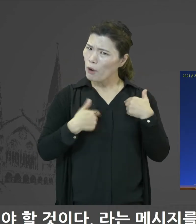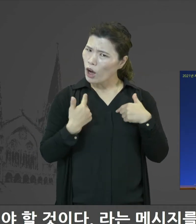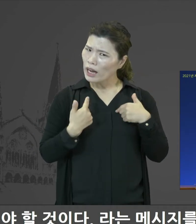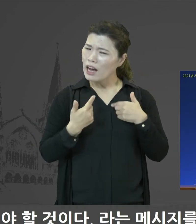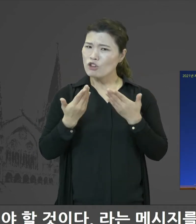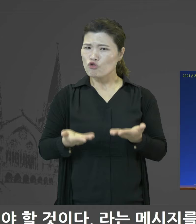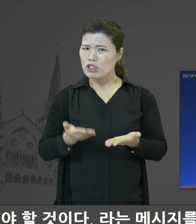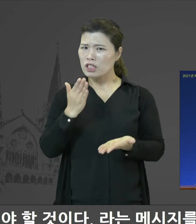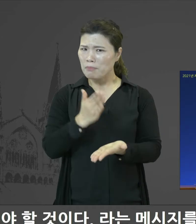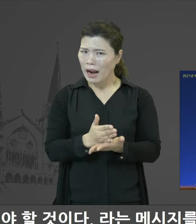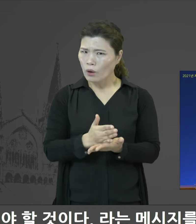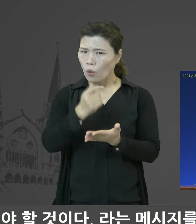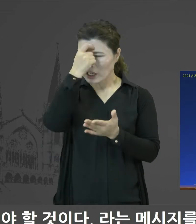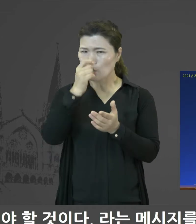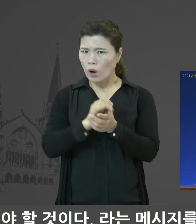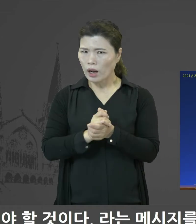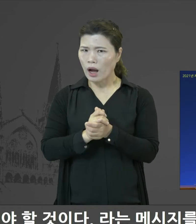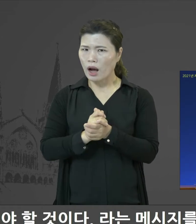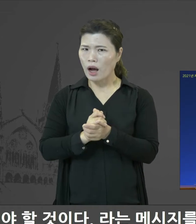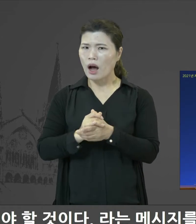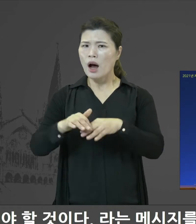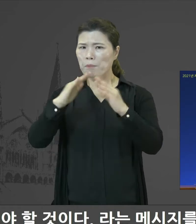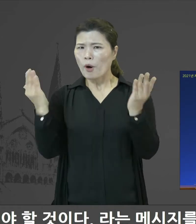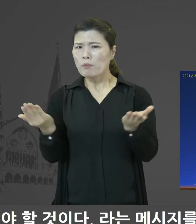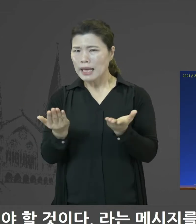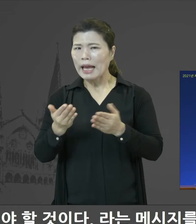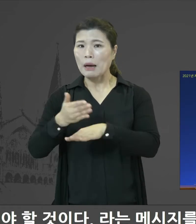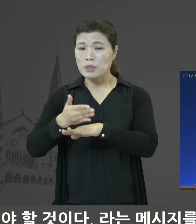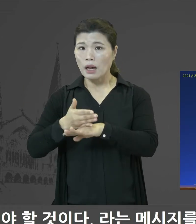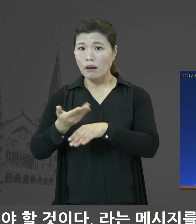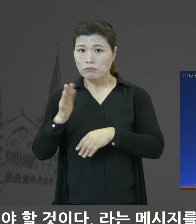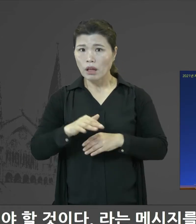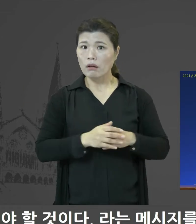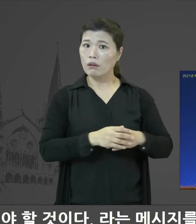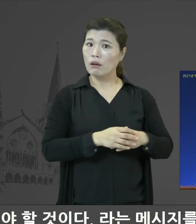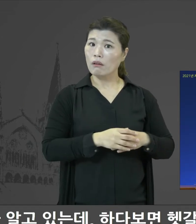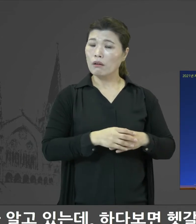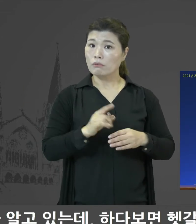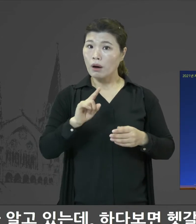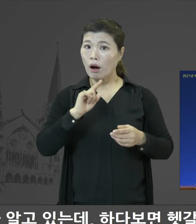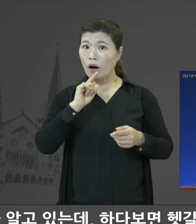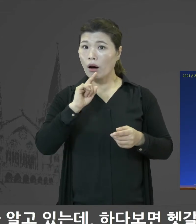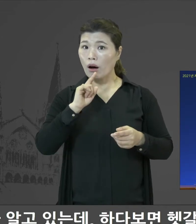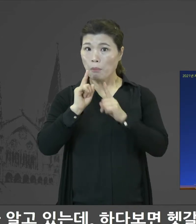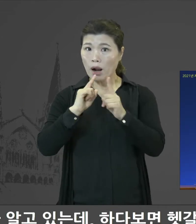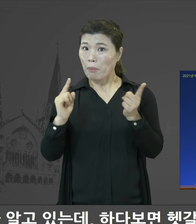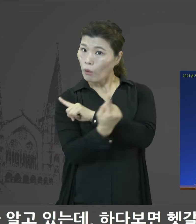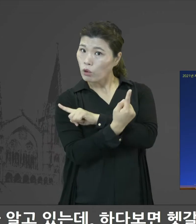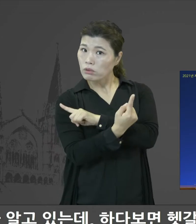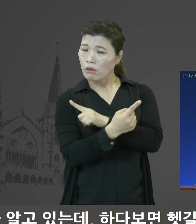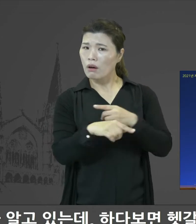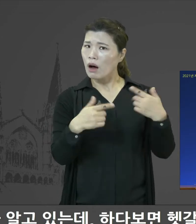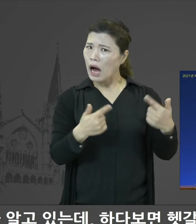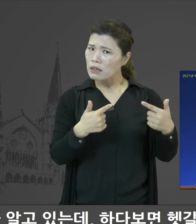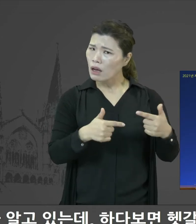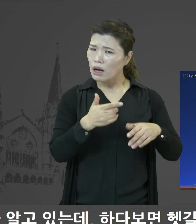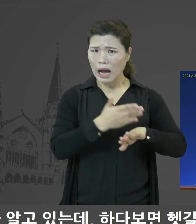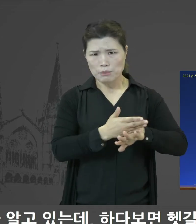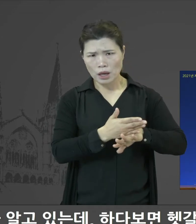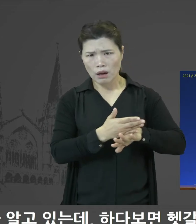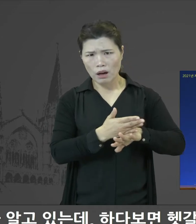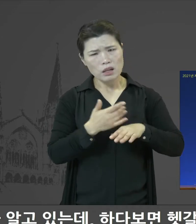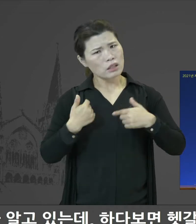말고 기도하라, 범사에 감사하라는데 항상 기뻐하는 건가, 기도하는 건가, 뭐 감사하는 건가,